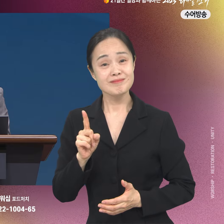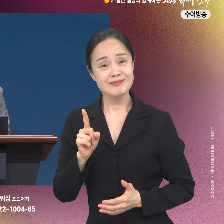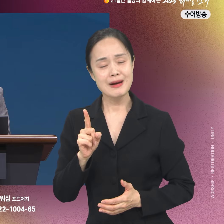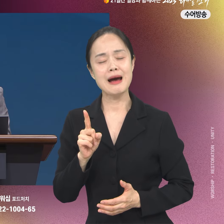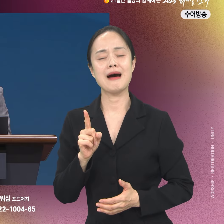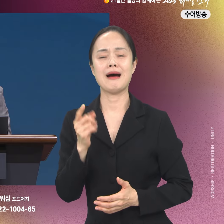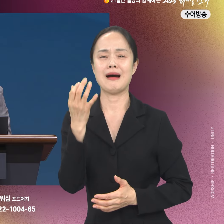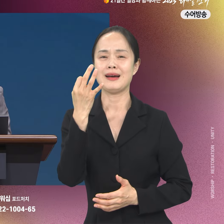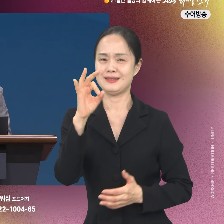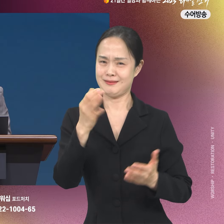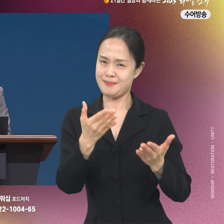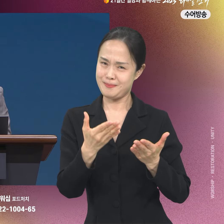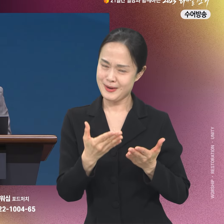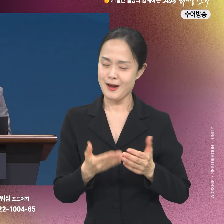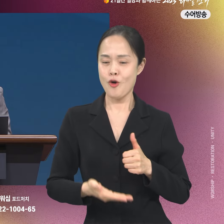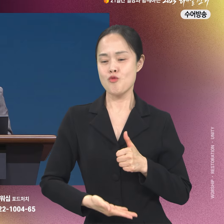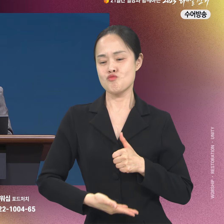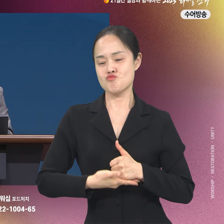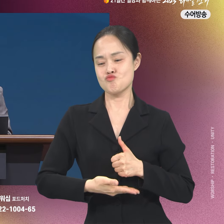싶었고